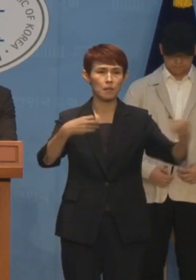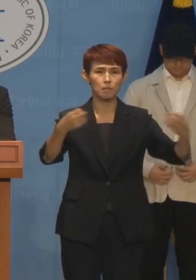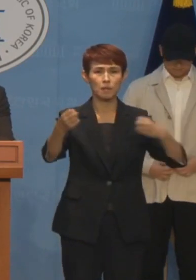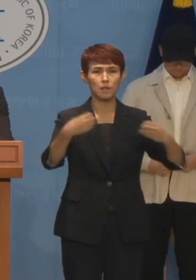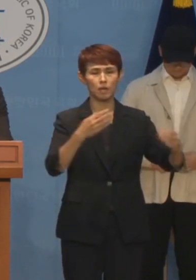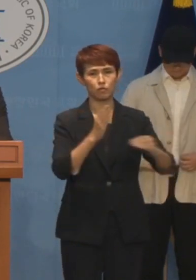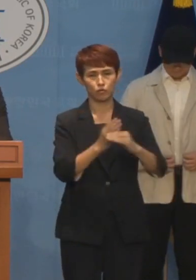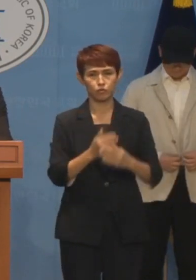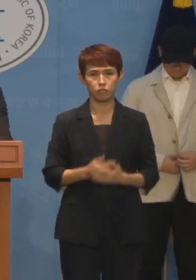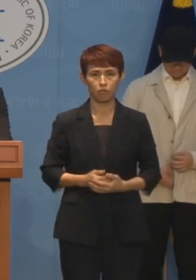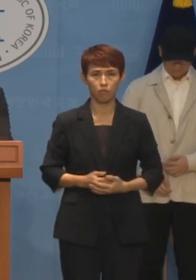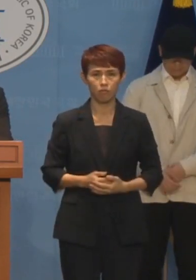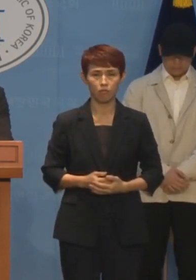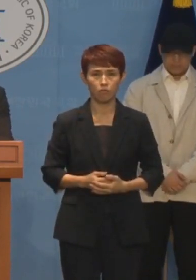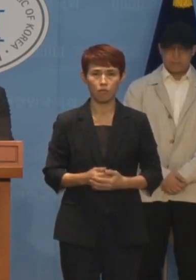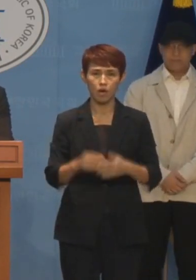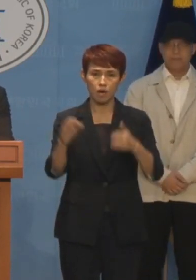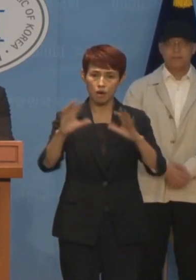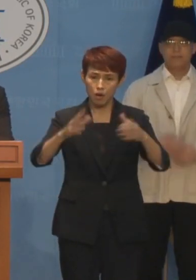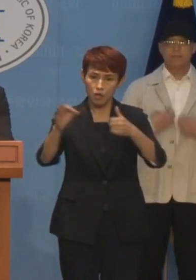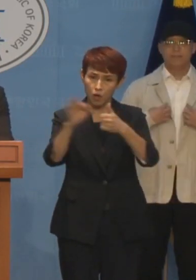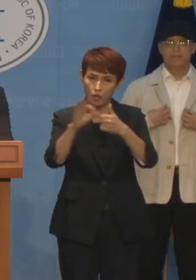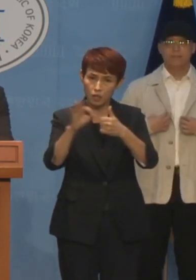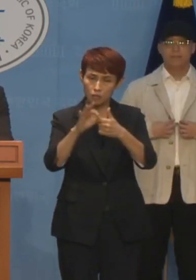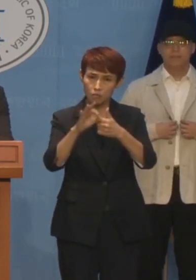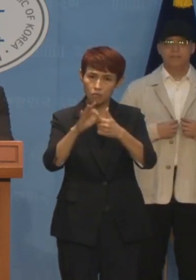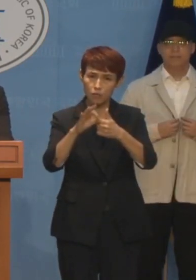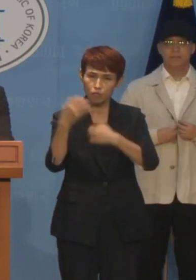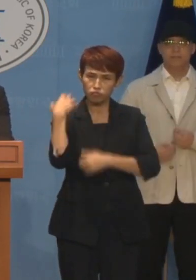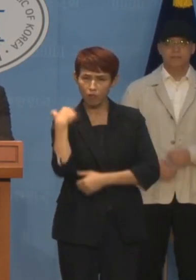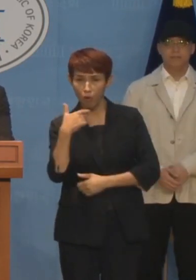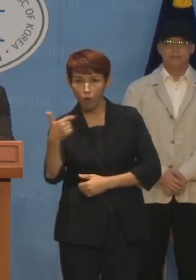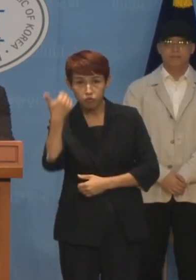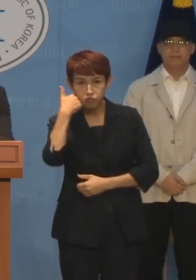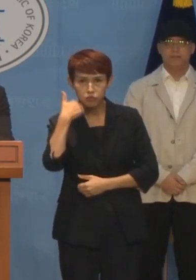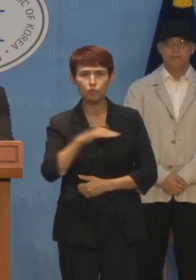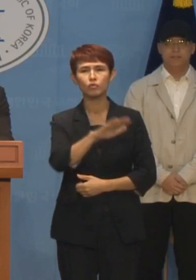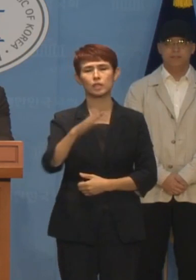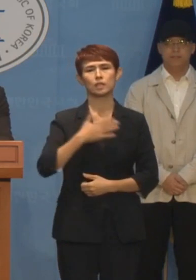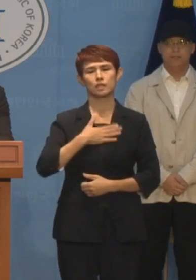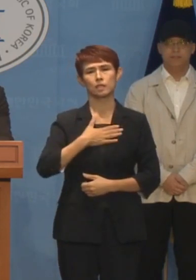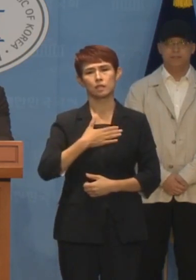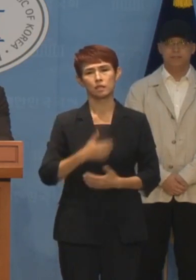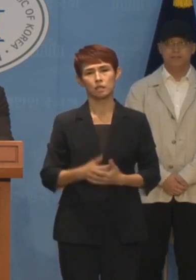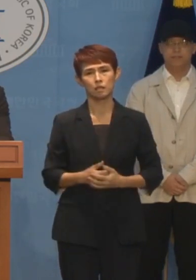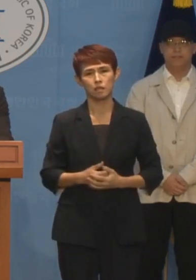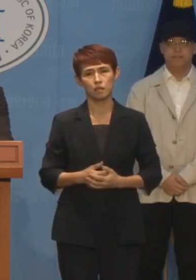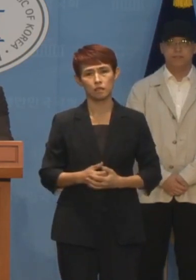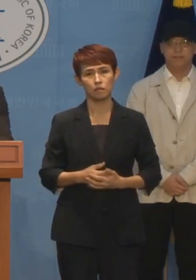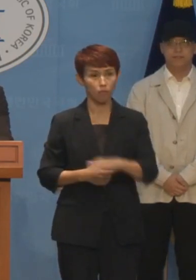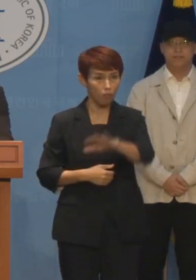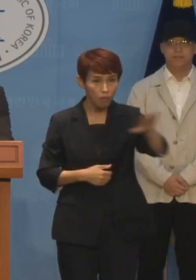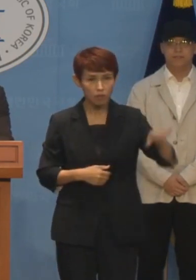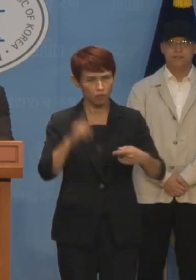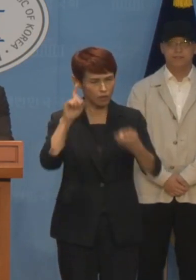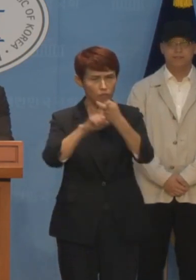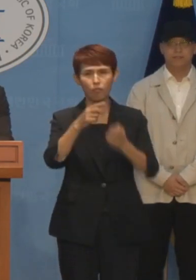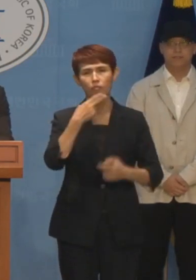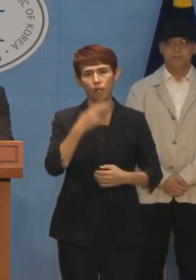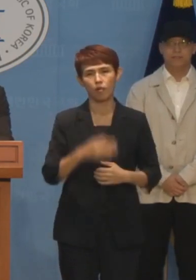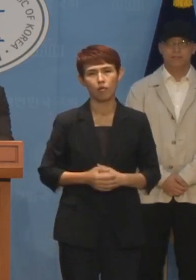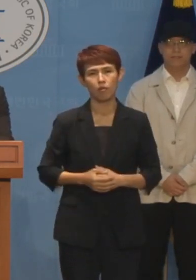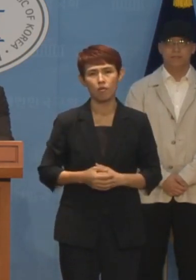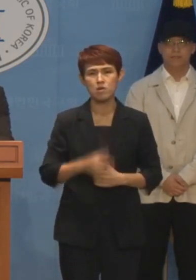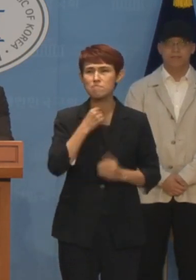나오는데 정작 그 연금에 짓눌릴 예정인 우리 세대는 막상 어떠한 관심도 두지 않고 있습니다.